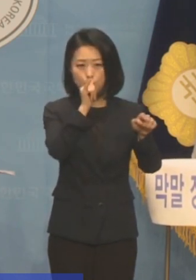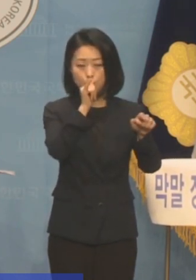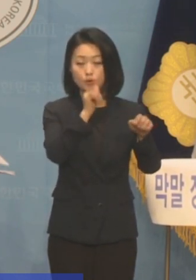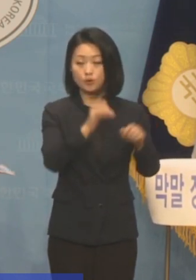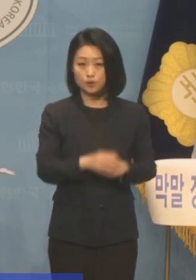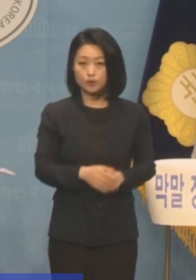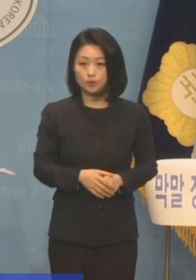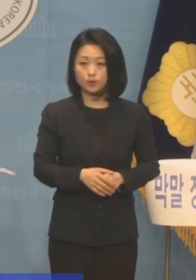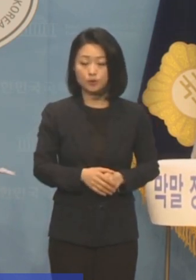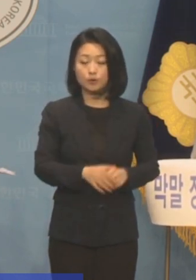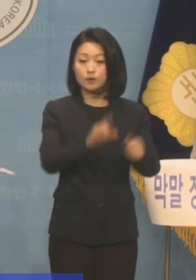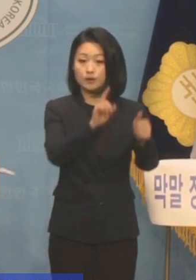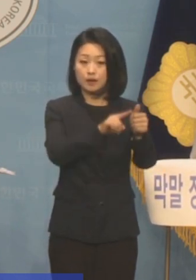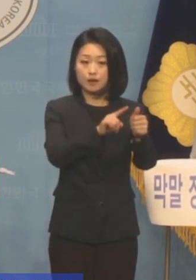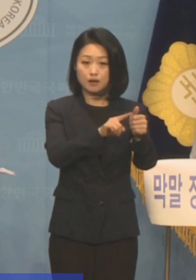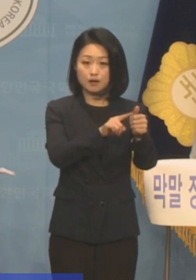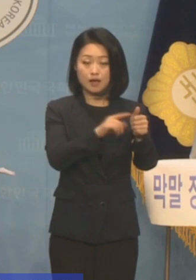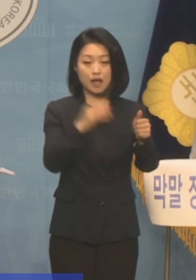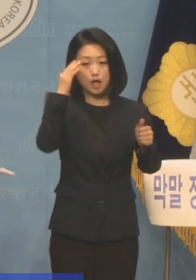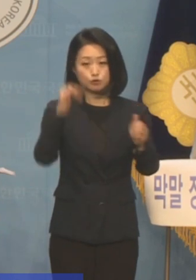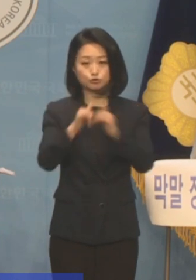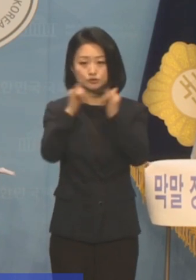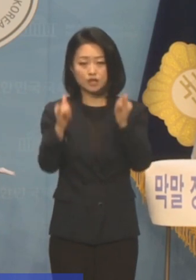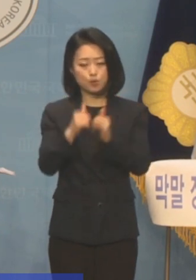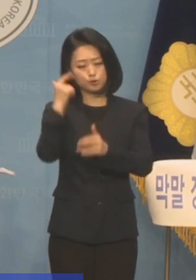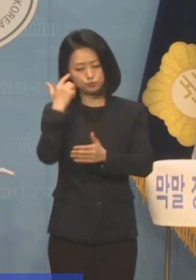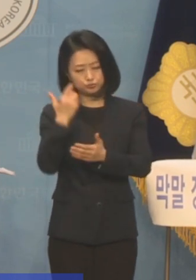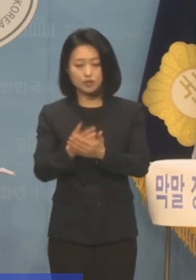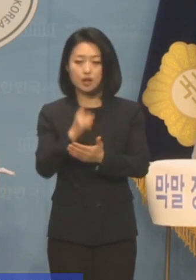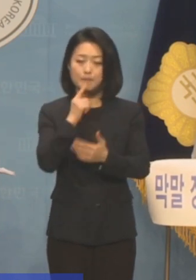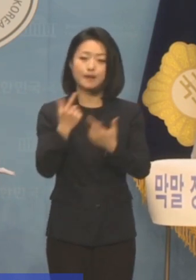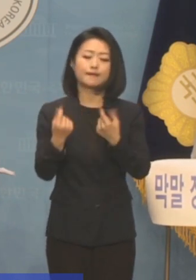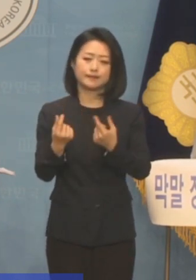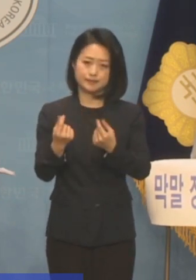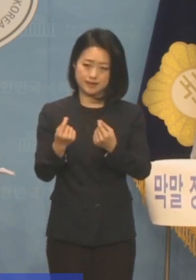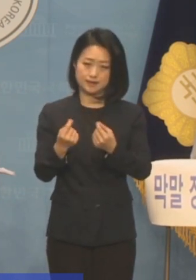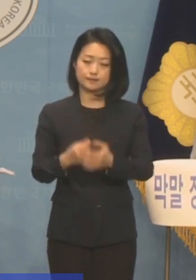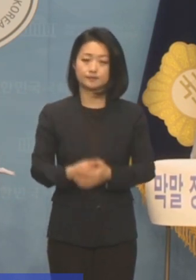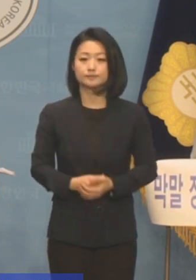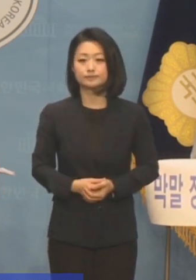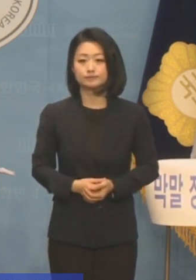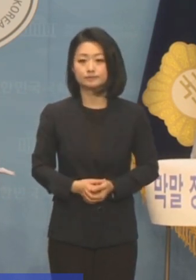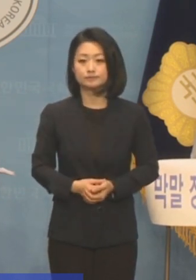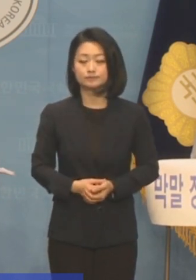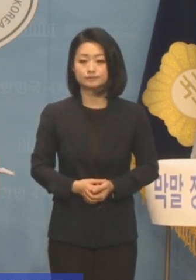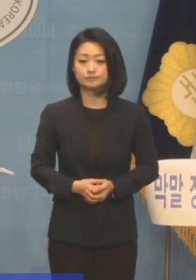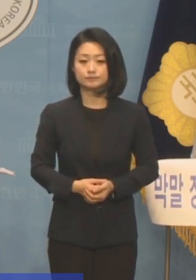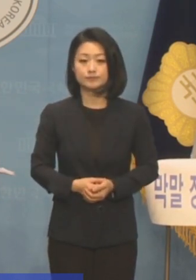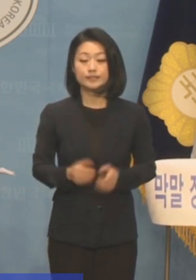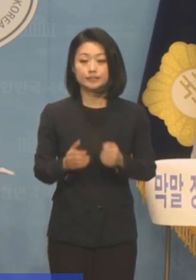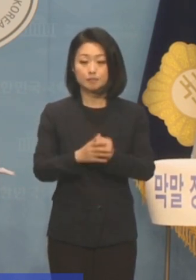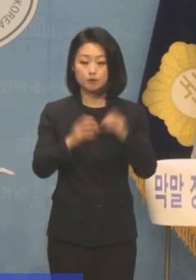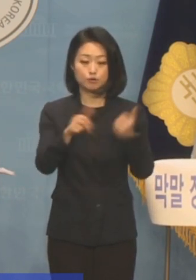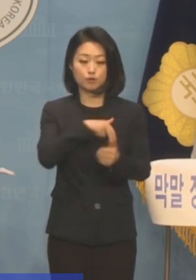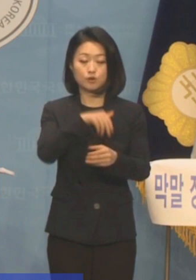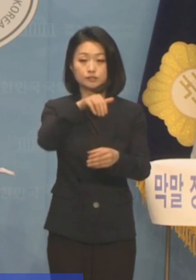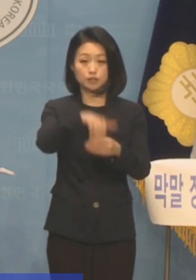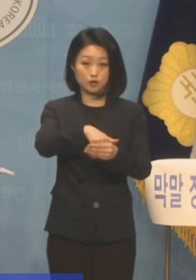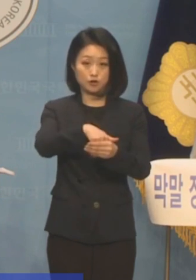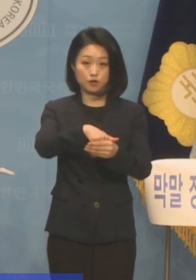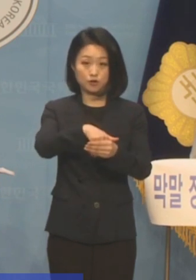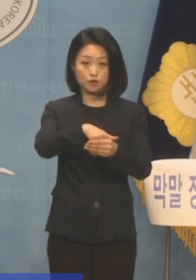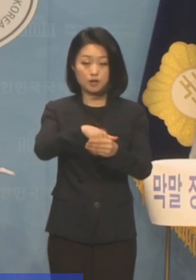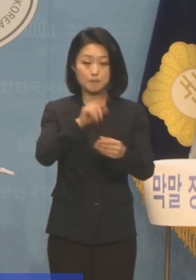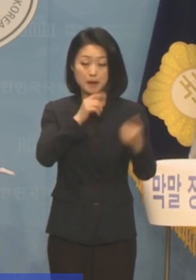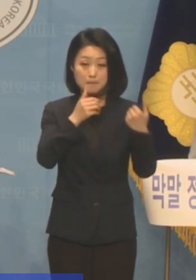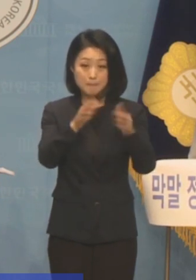생각하면 김혁의 말은 우 사회를 경악하게 할 막말 수준이라는 것을 지울 수가 없습니다 하여 국회의원 선거가